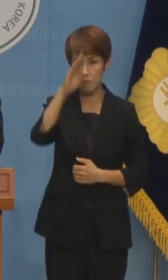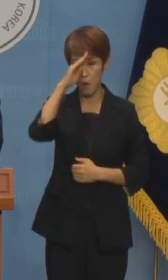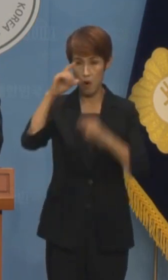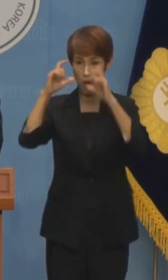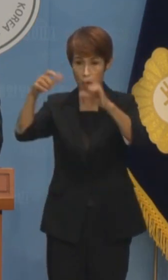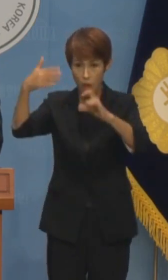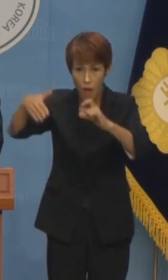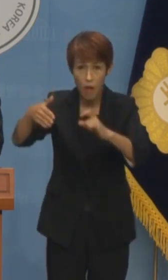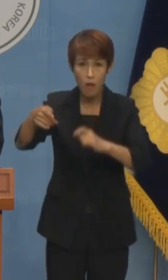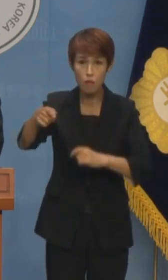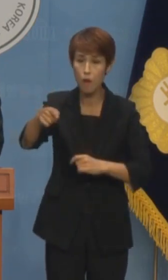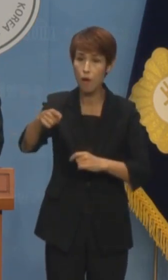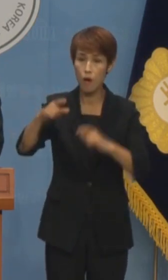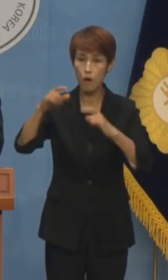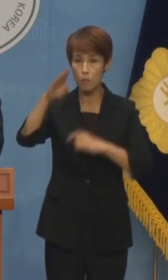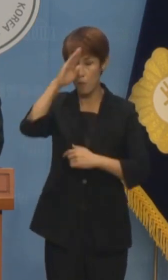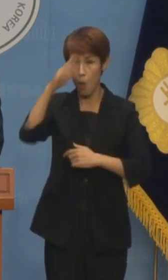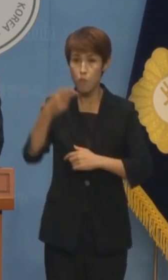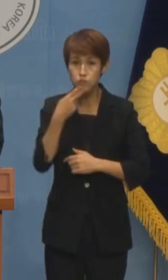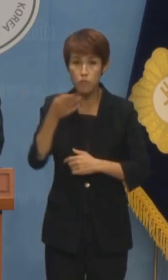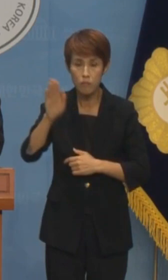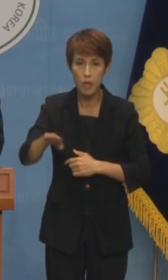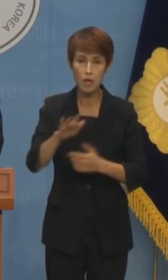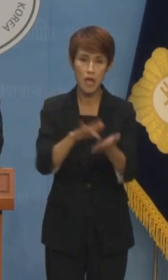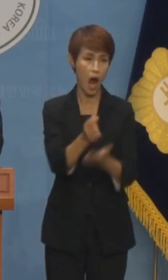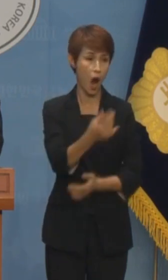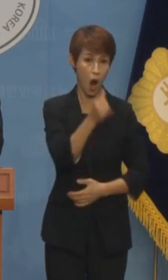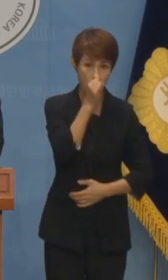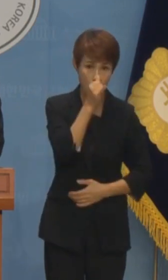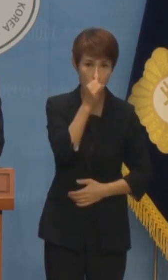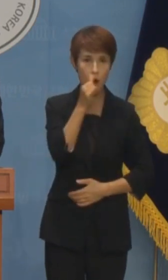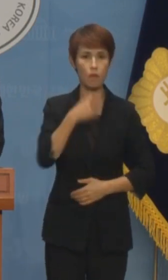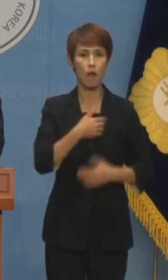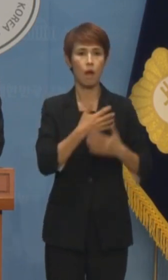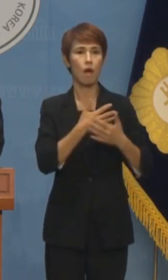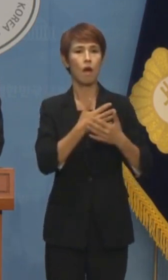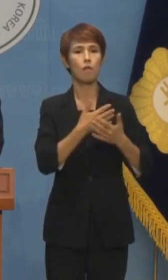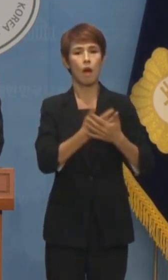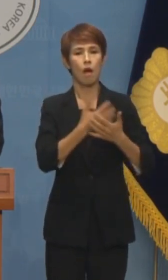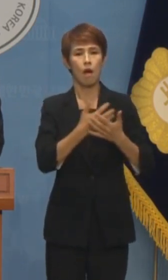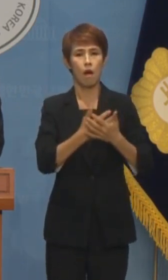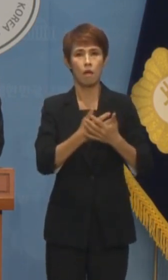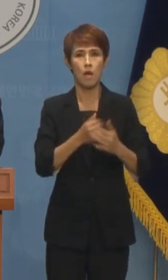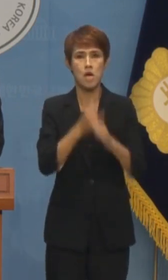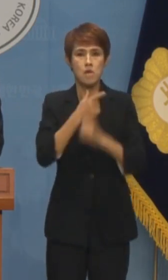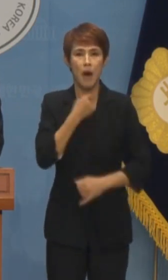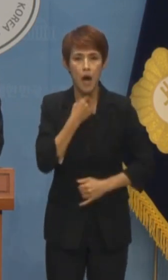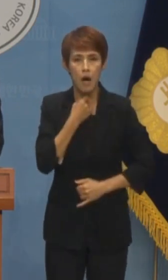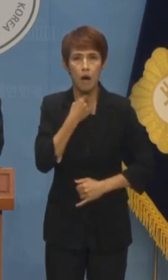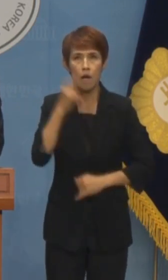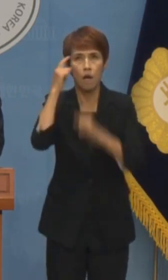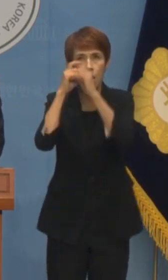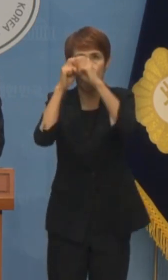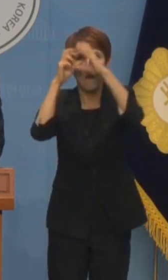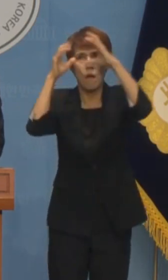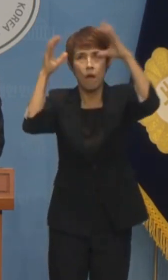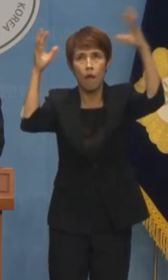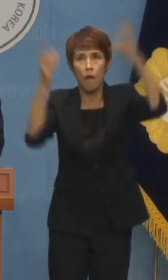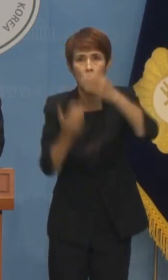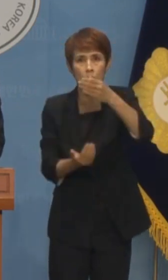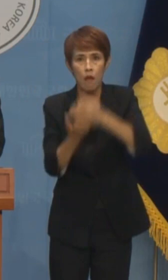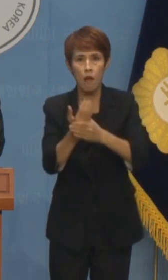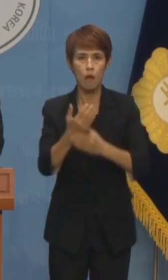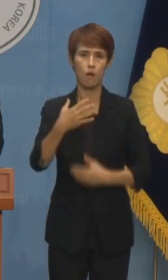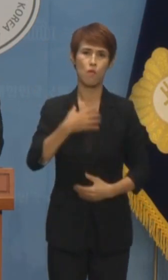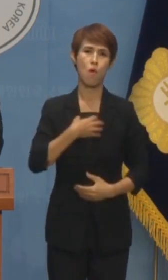두통, 불안감, 환각, 망상, 공격성, 자살 시도 등의 심각한 문제가 발생할 수